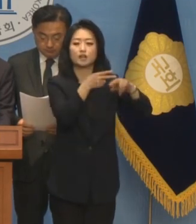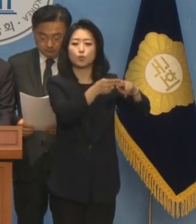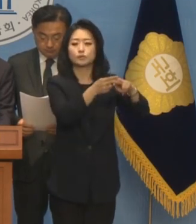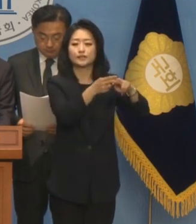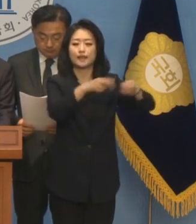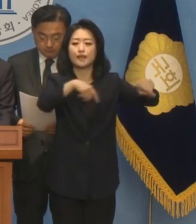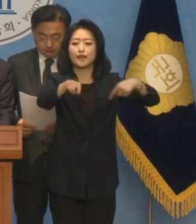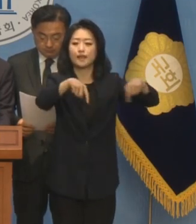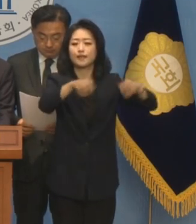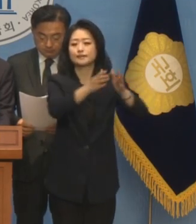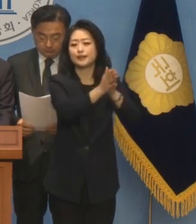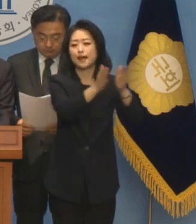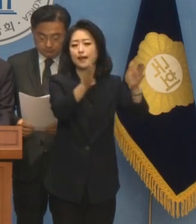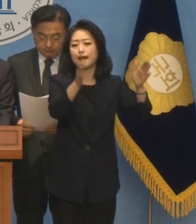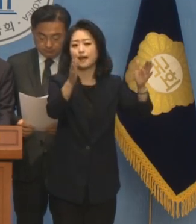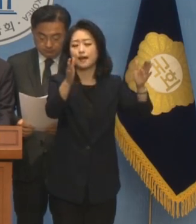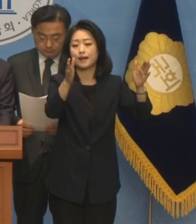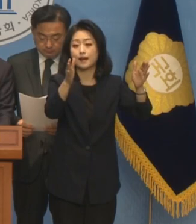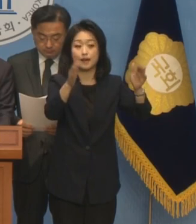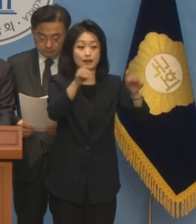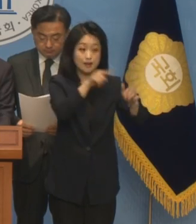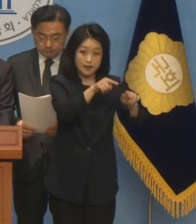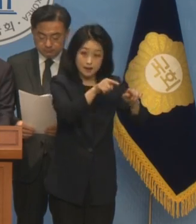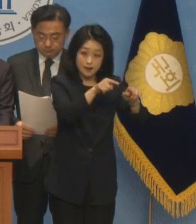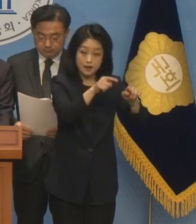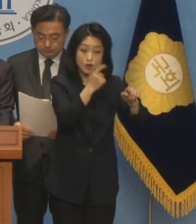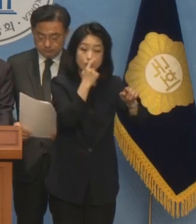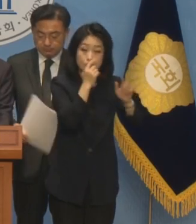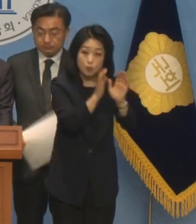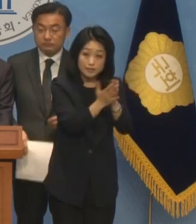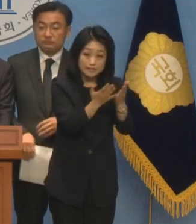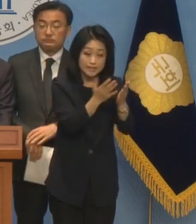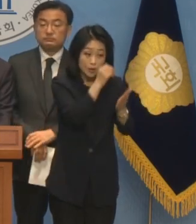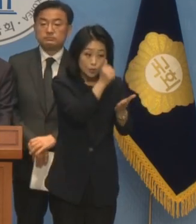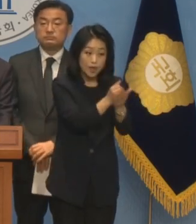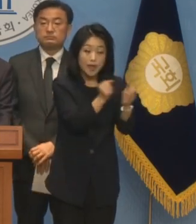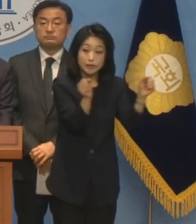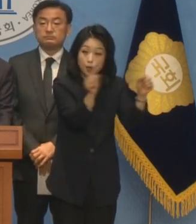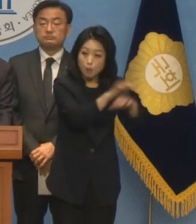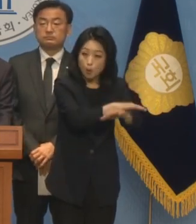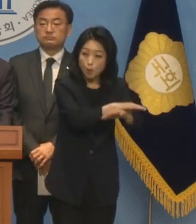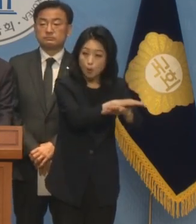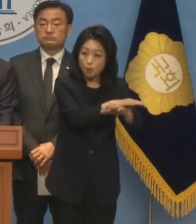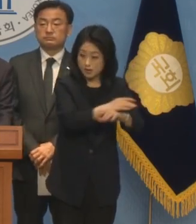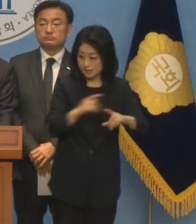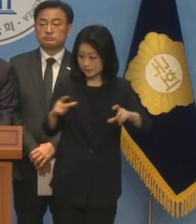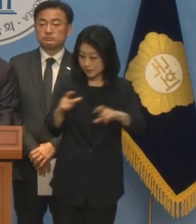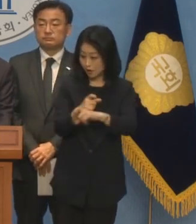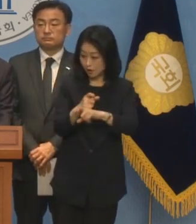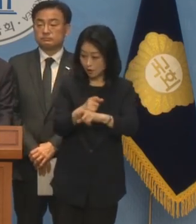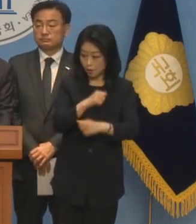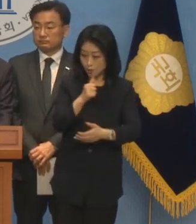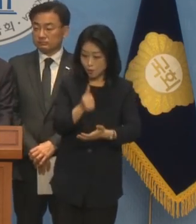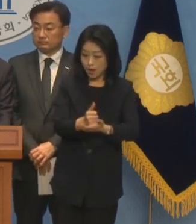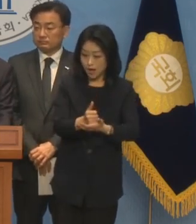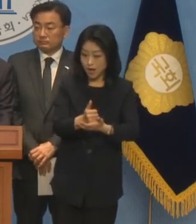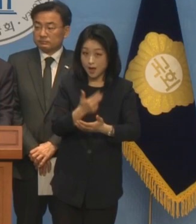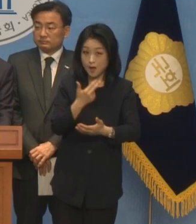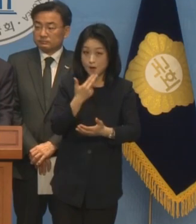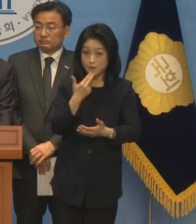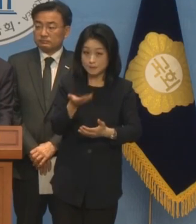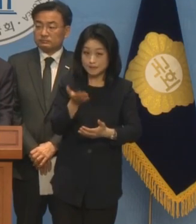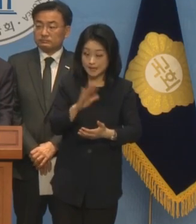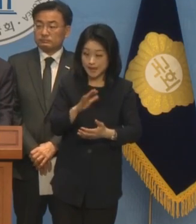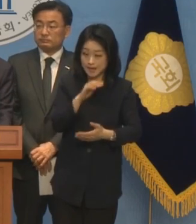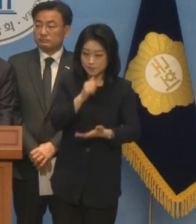탄생이었습니다 검찰 독재는 자신들의 중대 범죄는 덥고 정적에게 없는 죄를 뒤집어 씌우는 검찰권